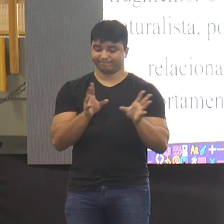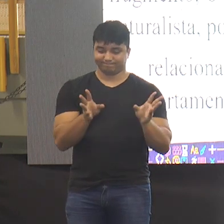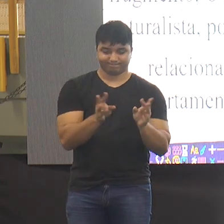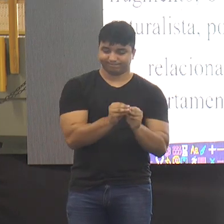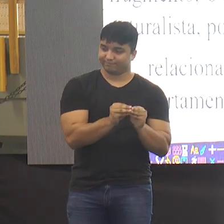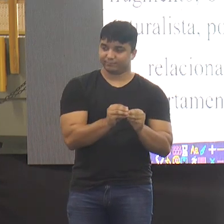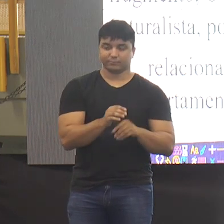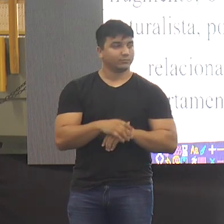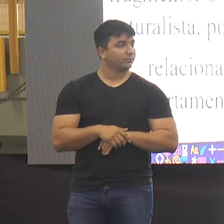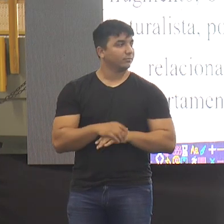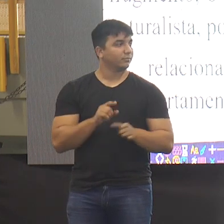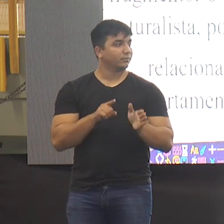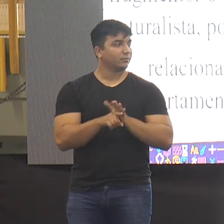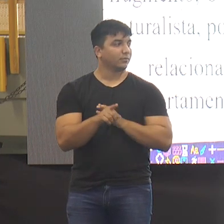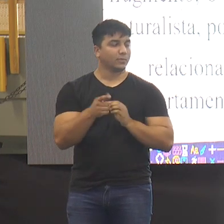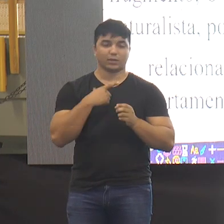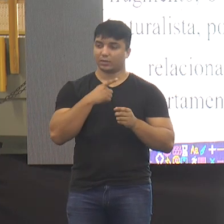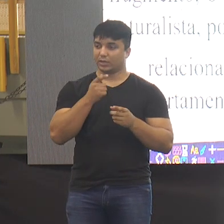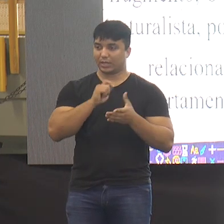importante. Eita, isso aqui fez uma redação.